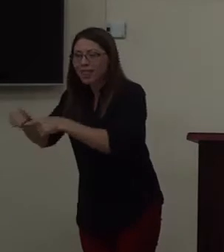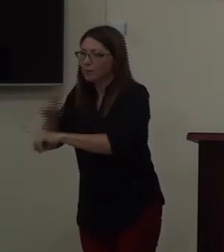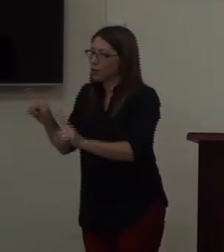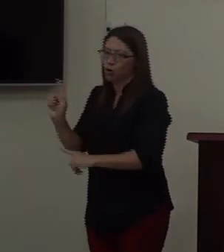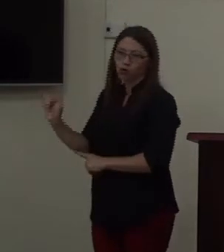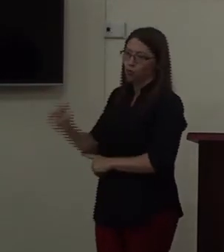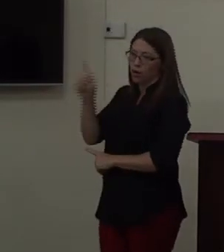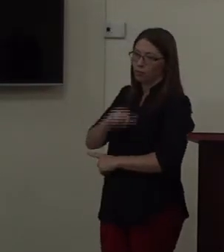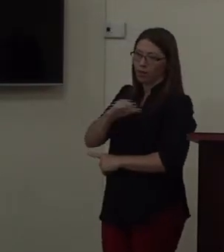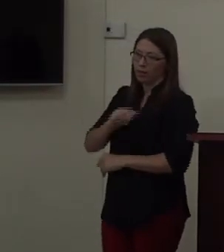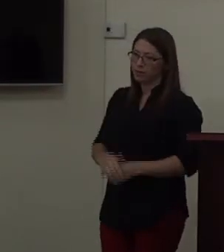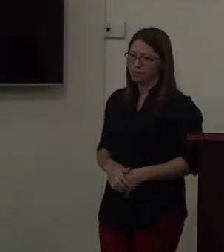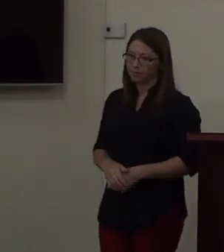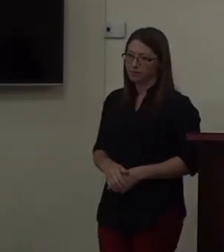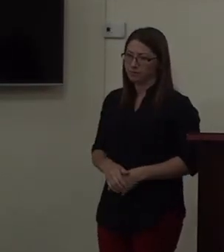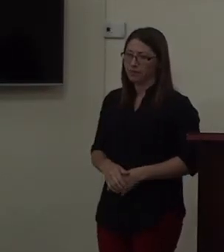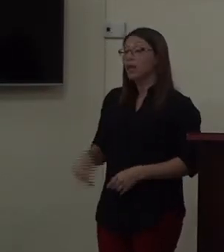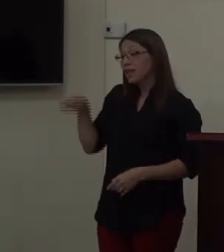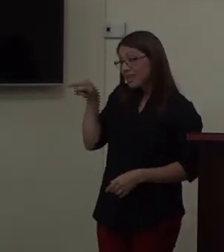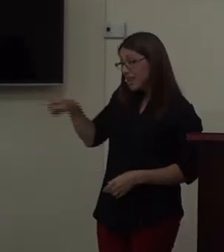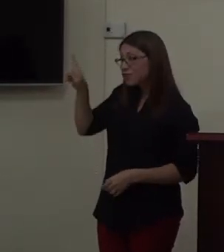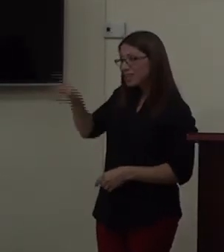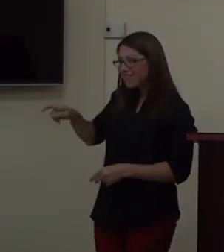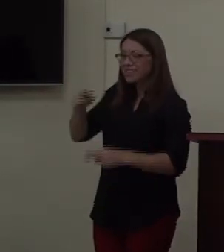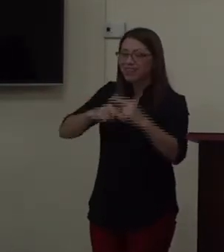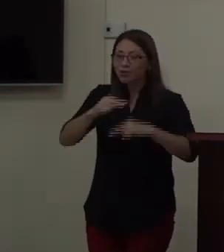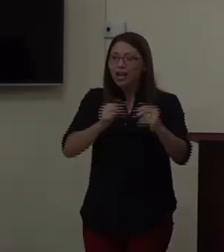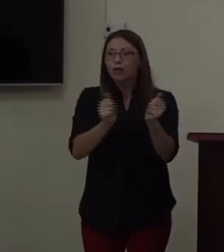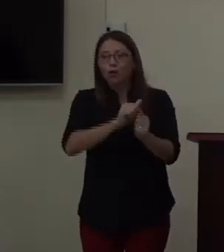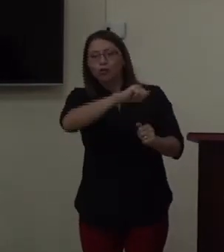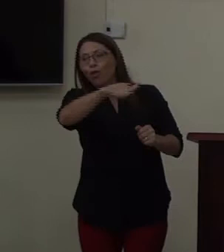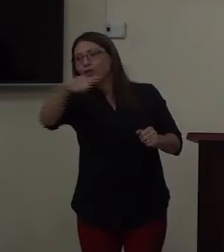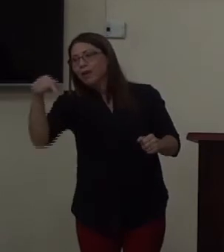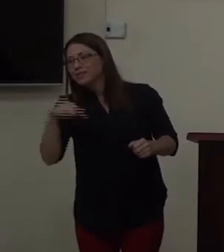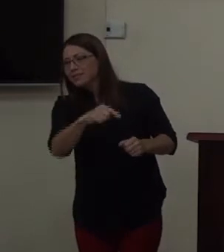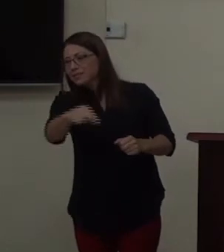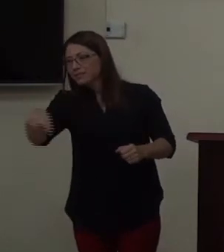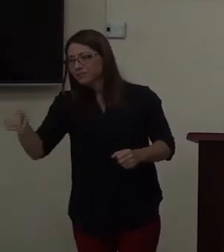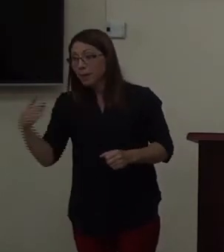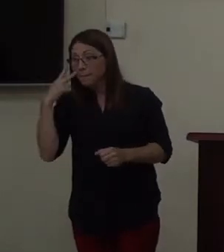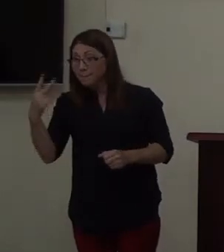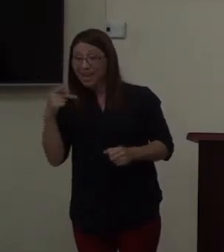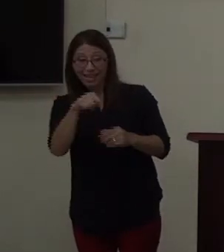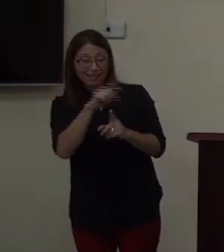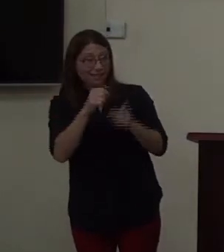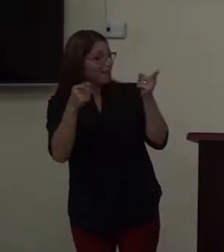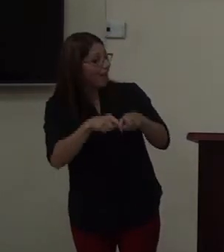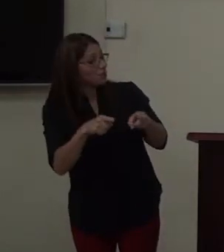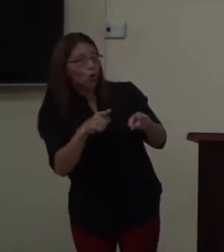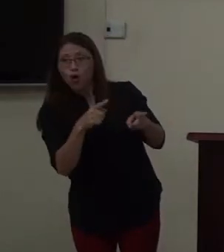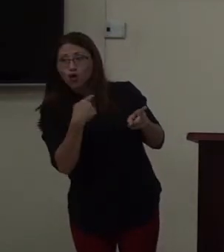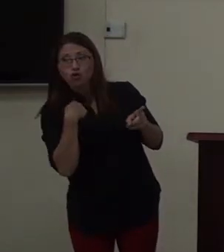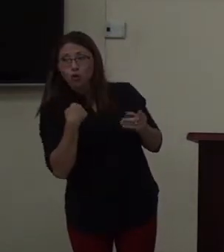Y ellos tienen que negociar básicamente con todos los demás. Vean que en este caso incluso no